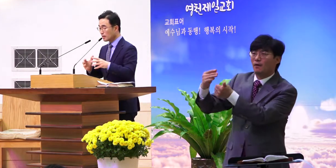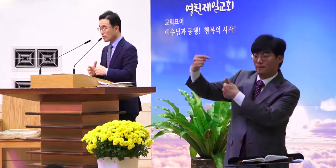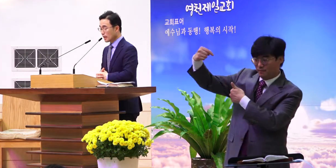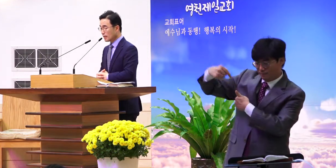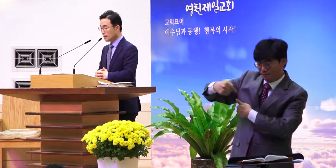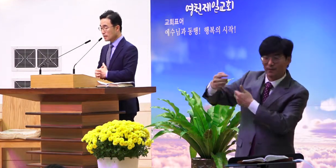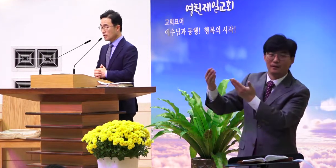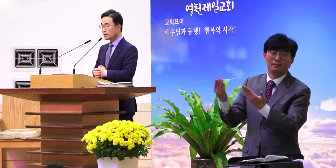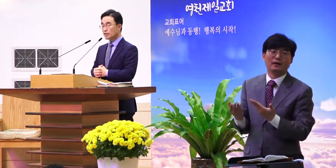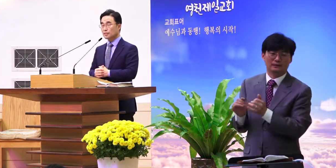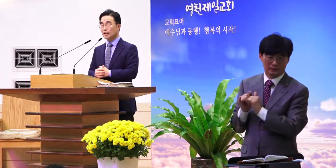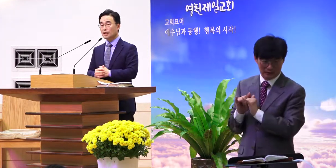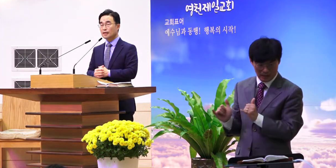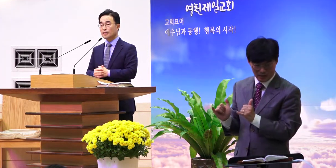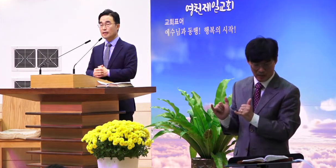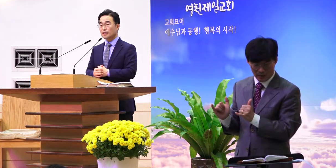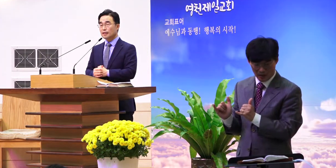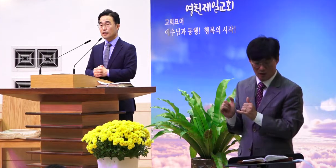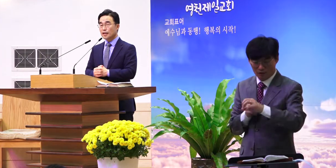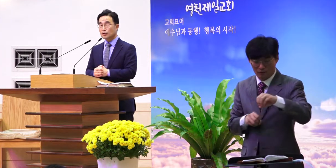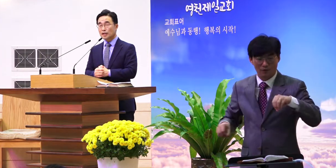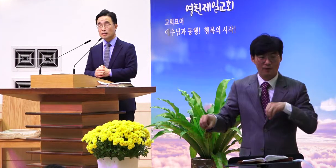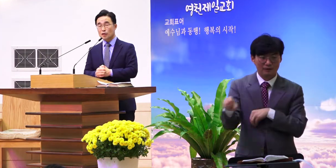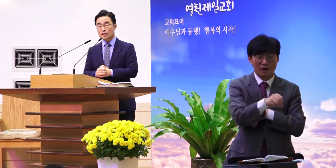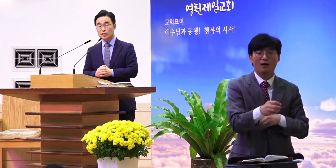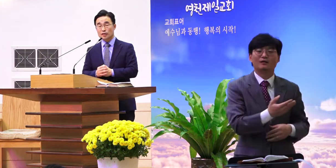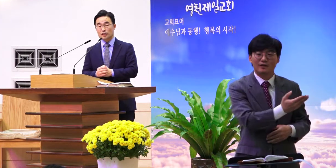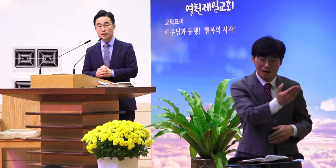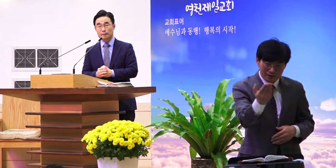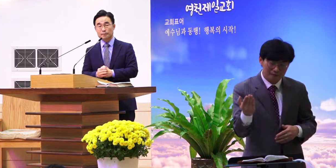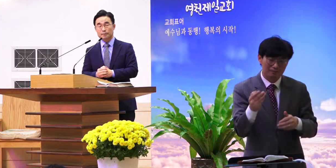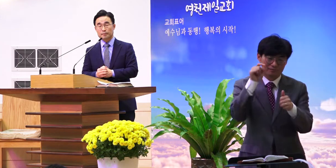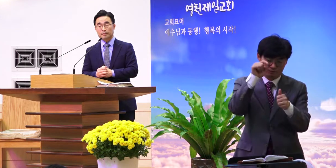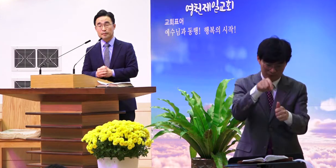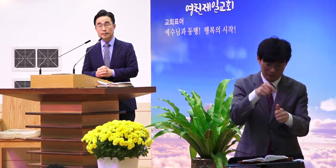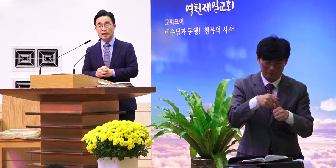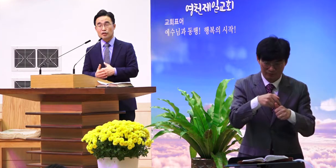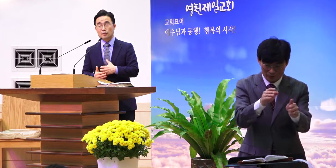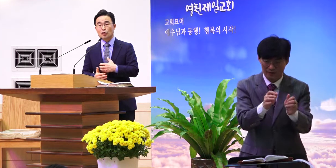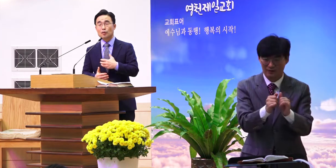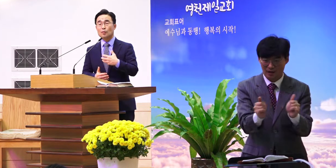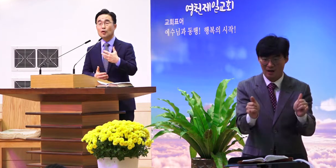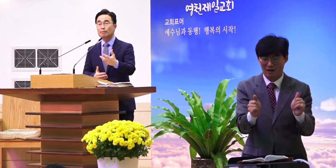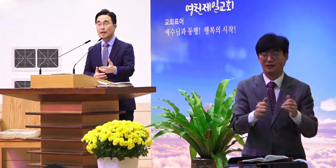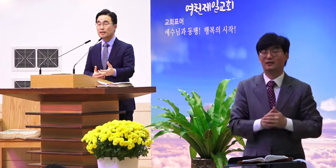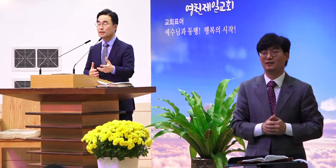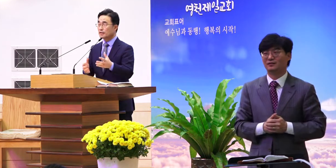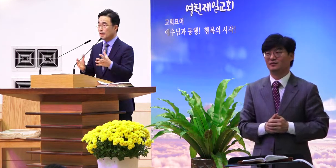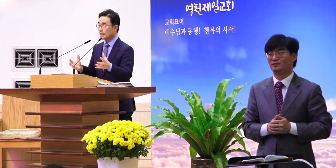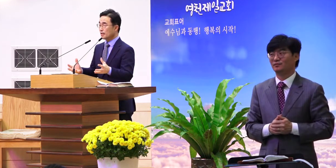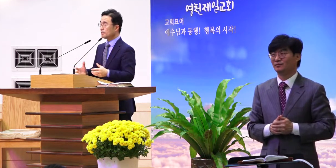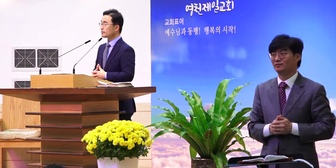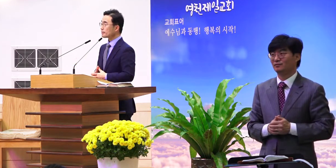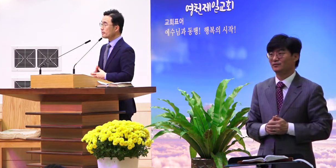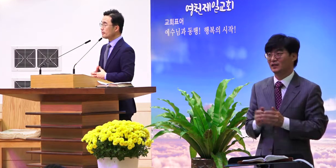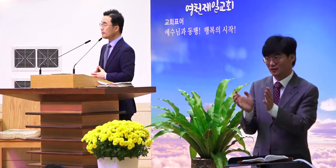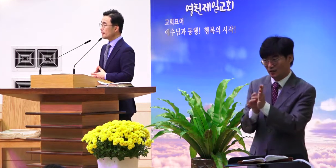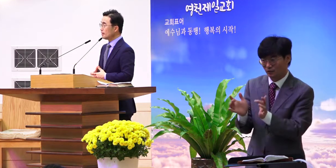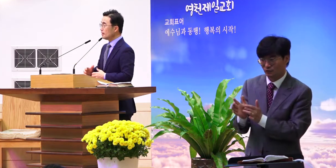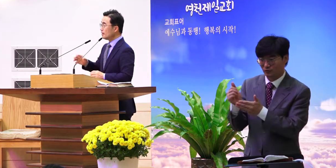마찬가지고요. 그렇게 쓰여져 있습니다. 예수님께서 원하셨던 것은 예수님으로부터 보냄받은